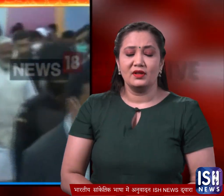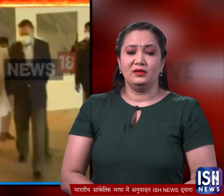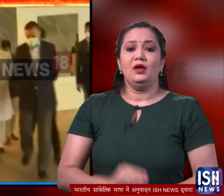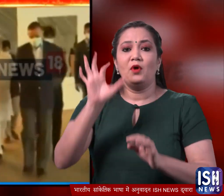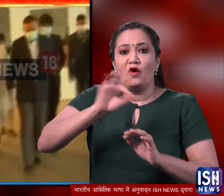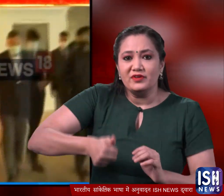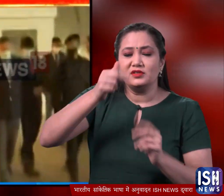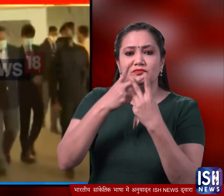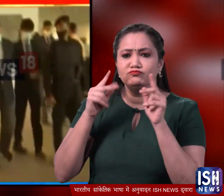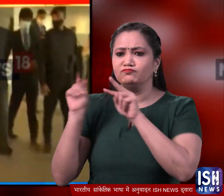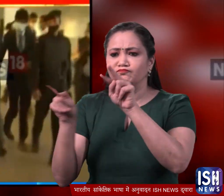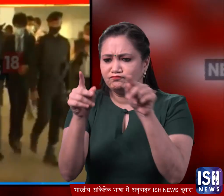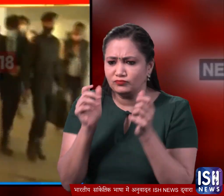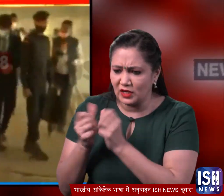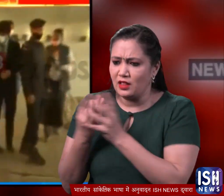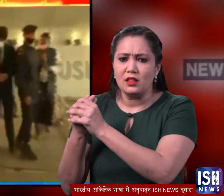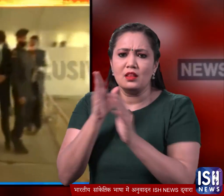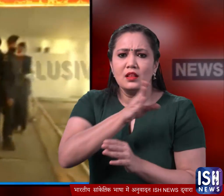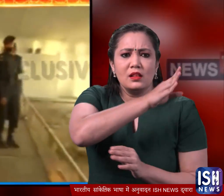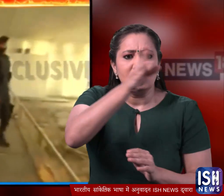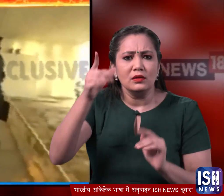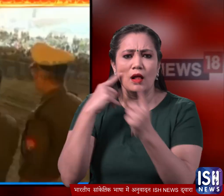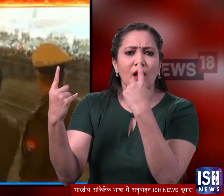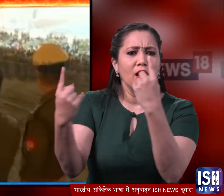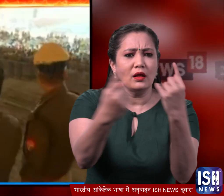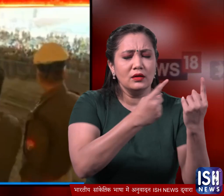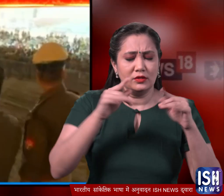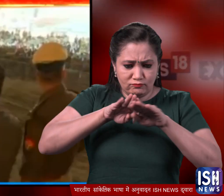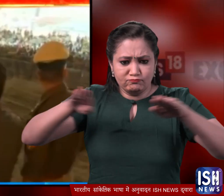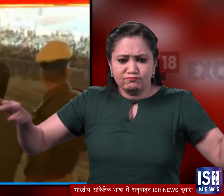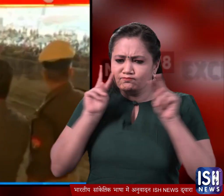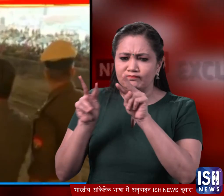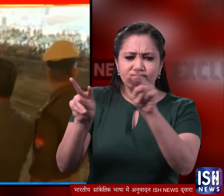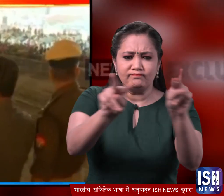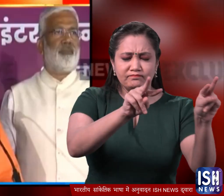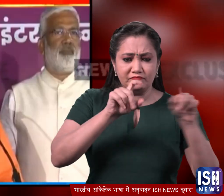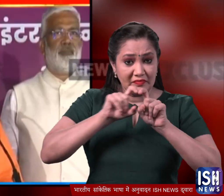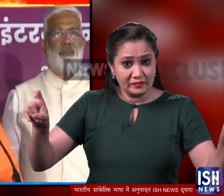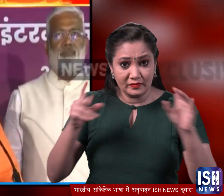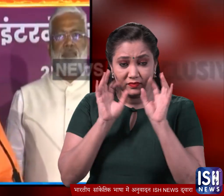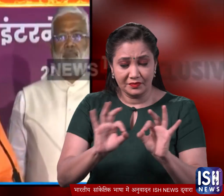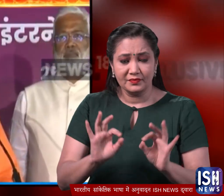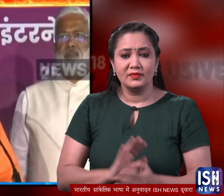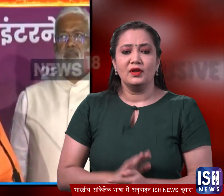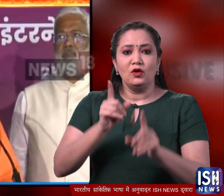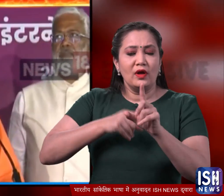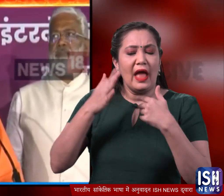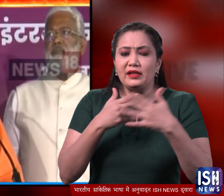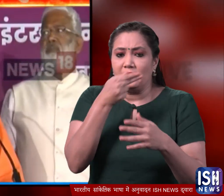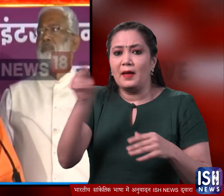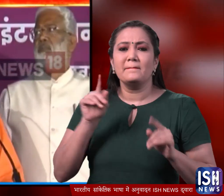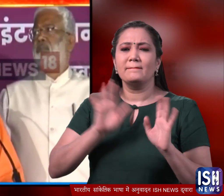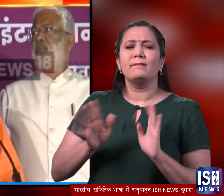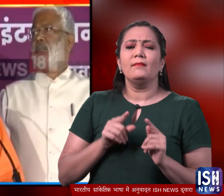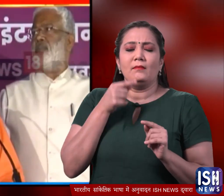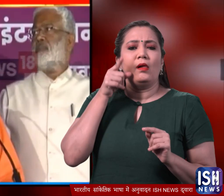ने अफसरों के साथ घूम घूम कर सारे इंतजाम देखे, स्टेज पर खड़े होकर हर चीज का बारीकी से मुआयना किया। योगी आदित्यनाथ ने बिना नाम लिए